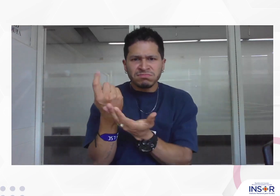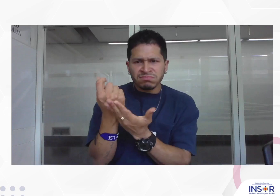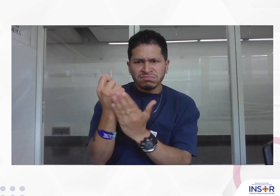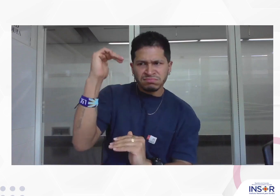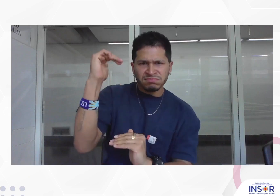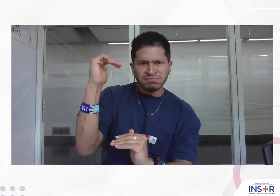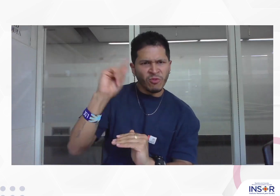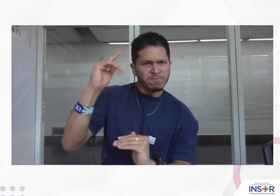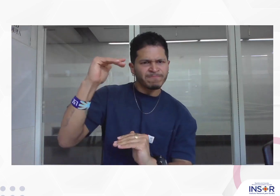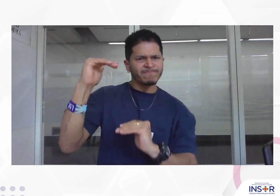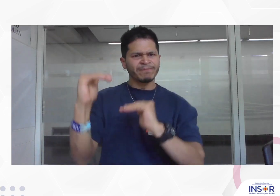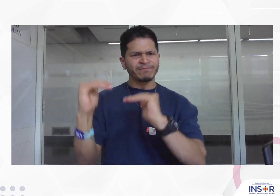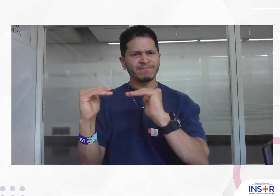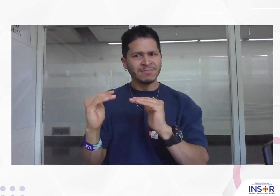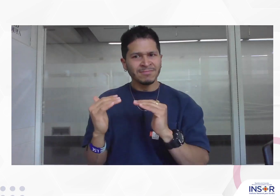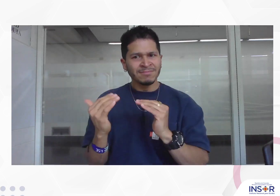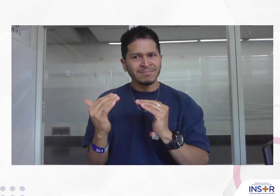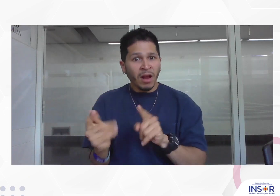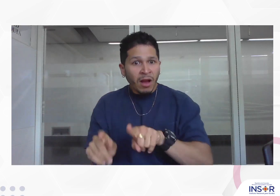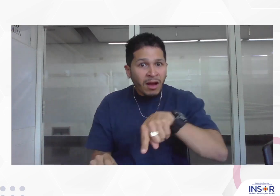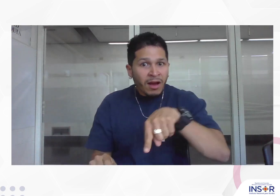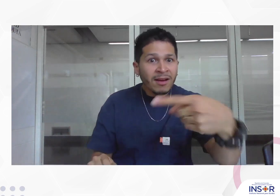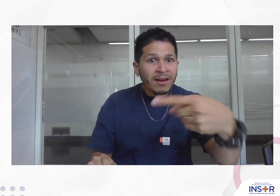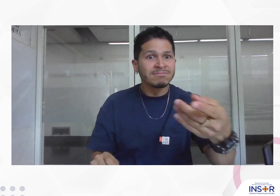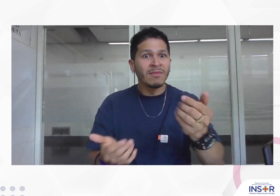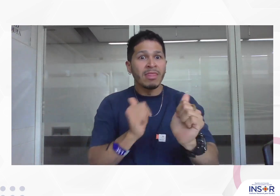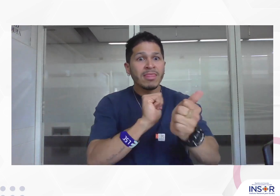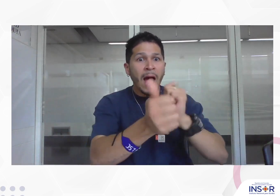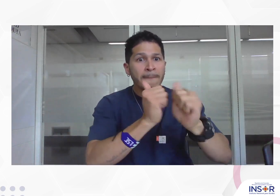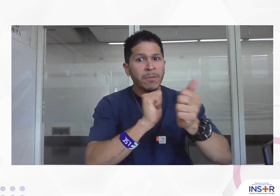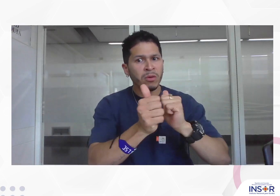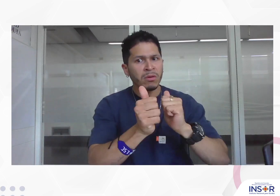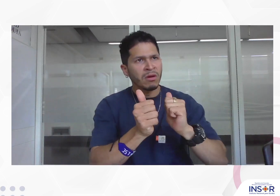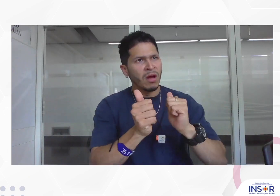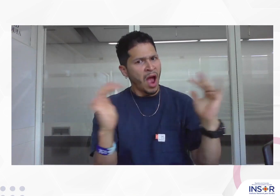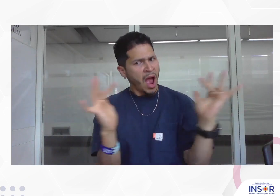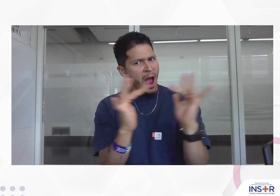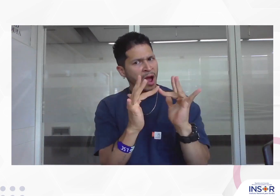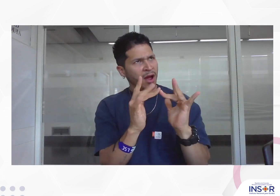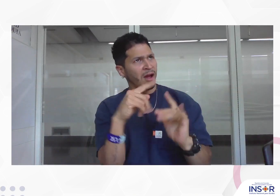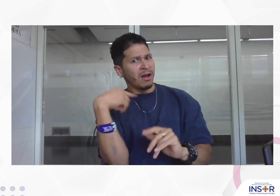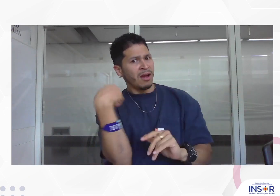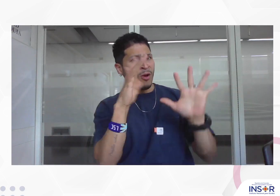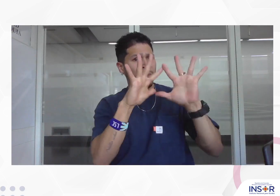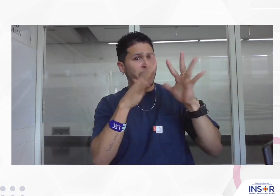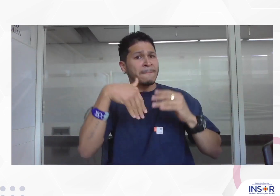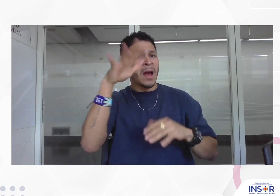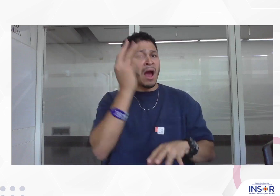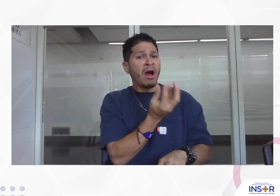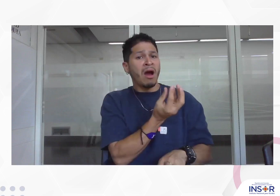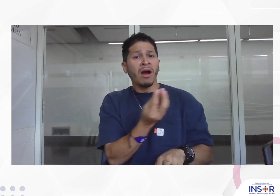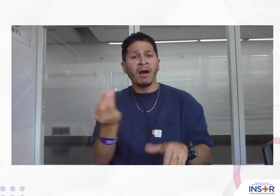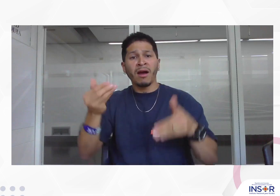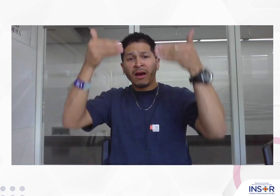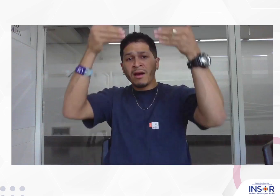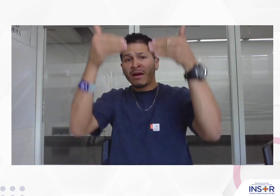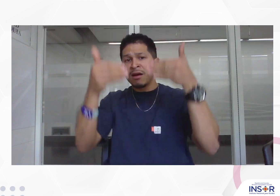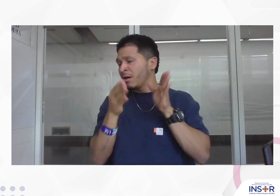se eliminen estas brechas, porque pasa como en el caso del feminismo, que las mujeres han hecho una lucha para